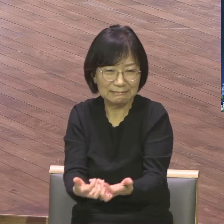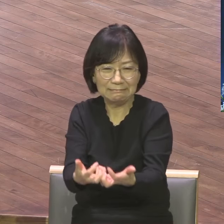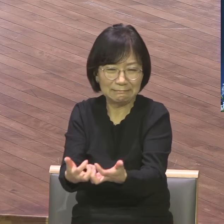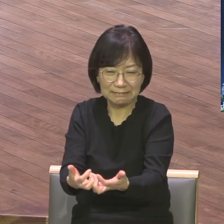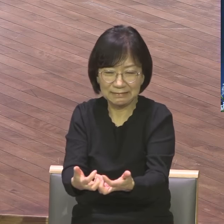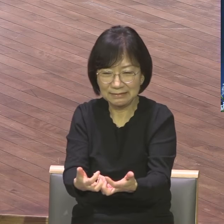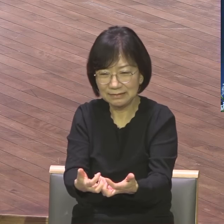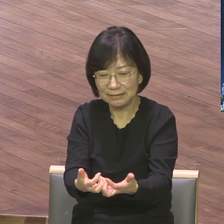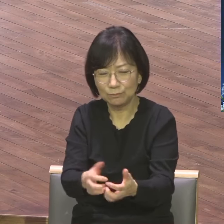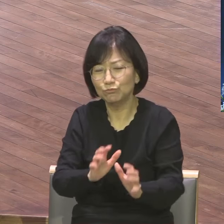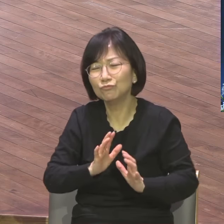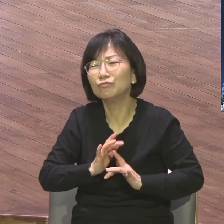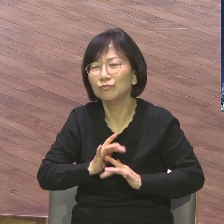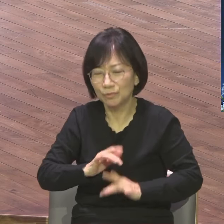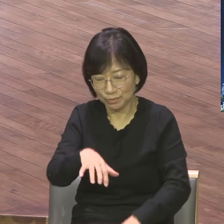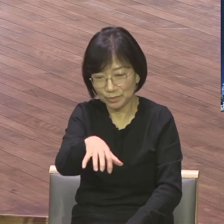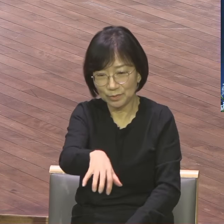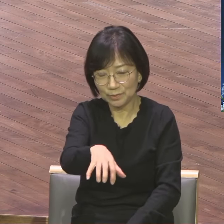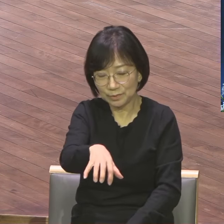장소인지.